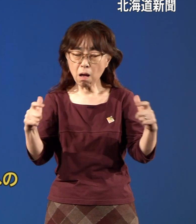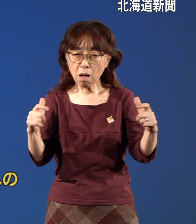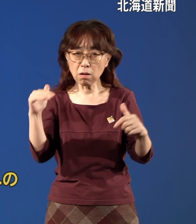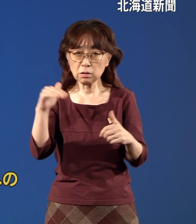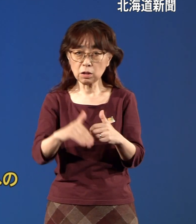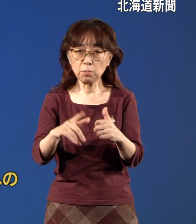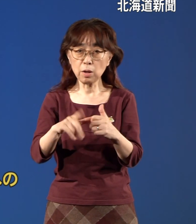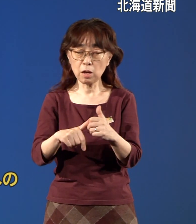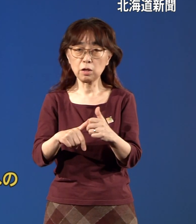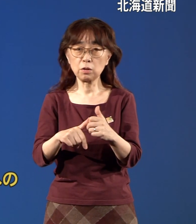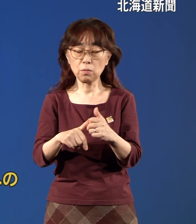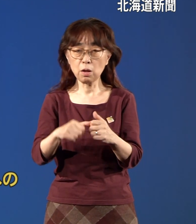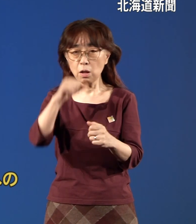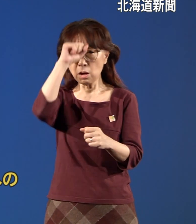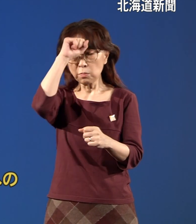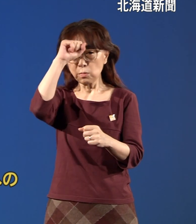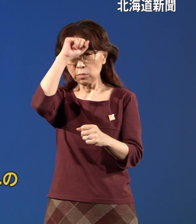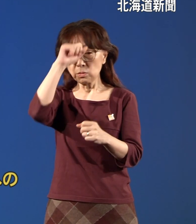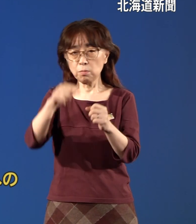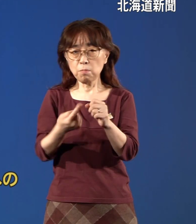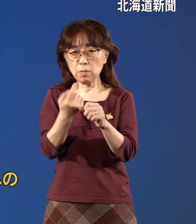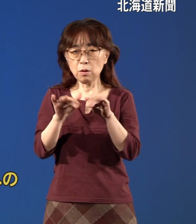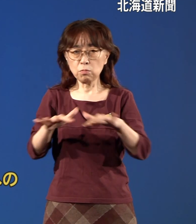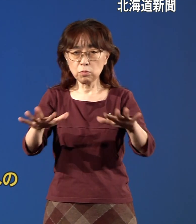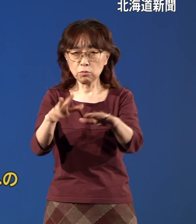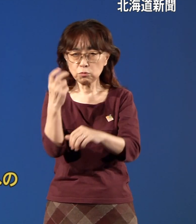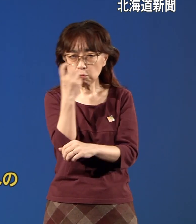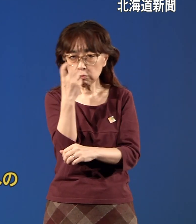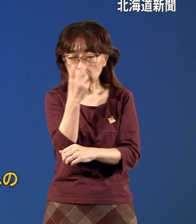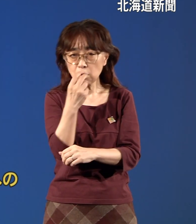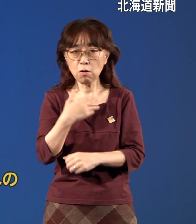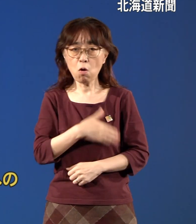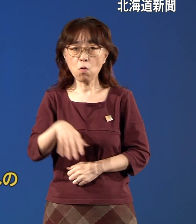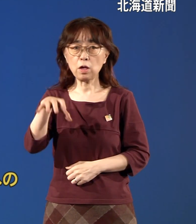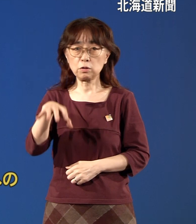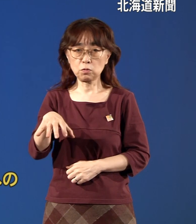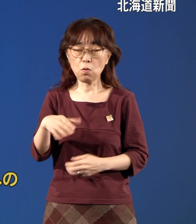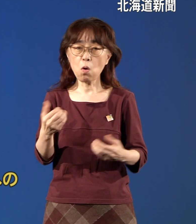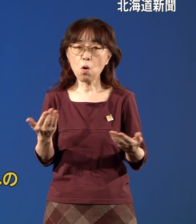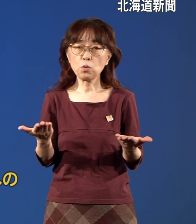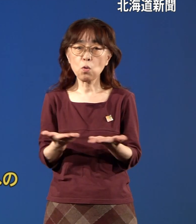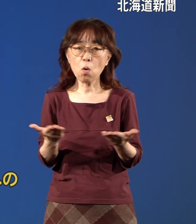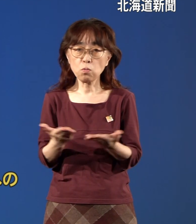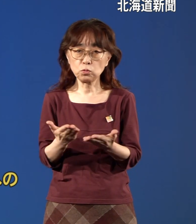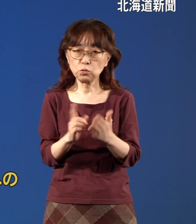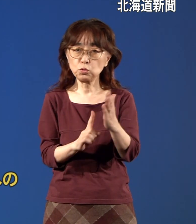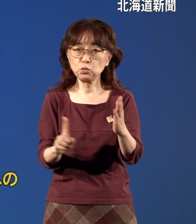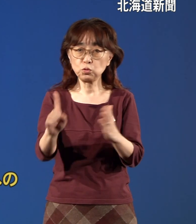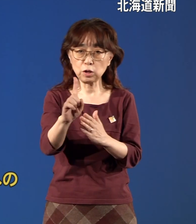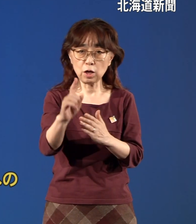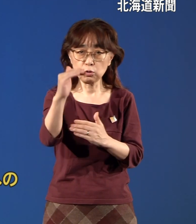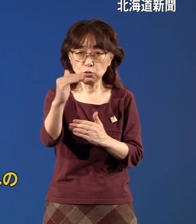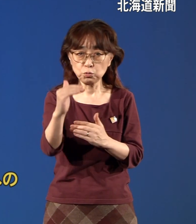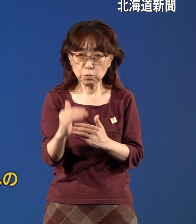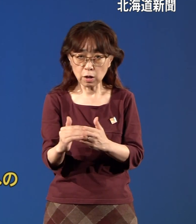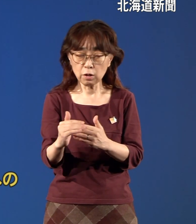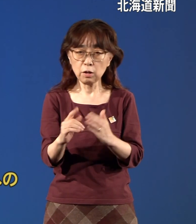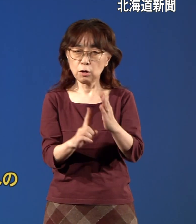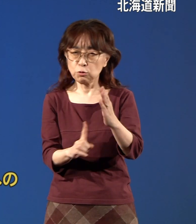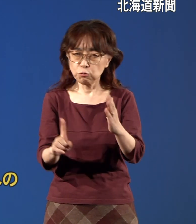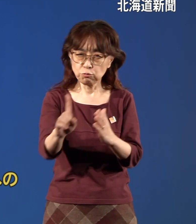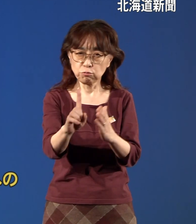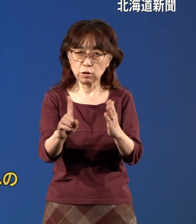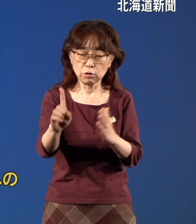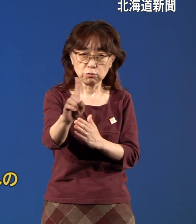学調査等々、保健所の業務優先順位を決めていって最優先すべきものを、絞り込んでい